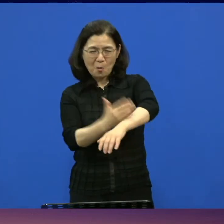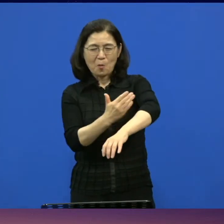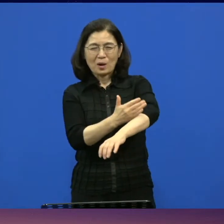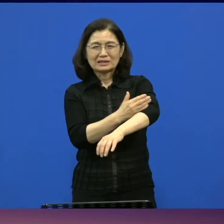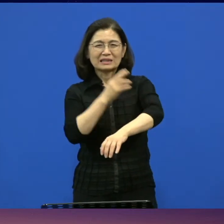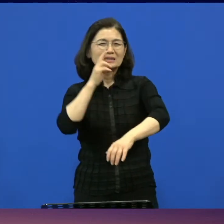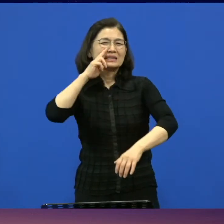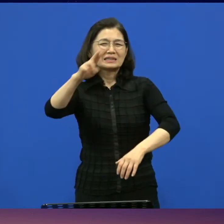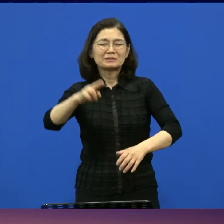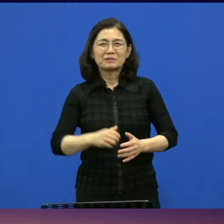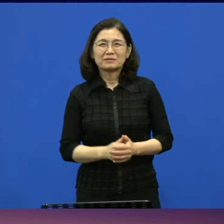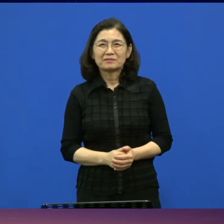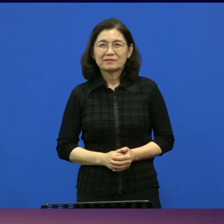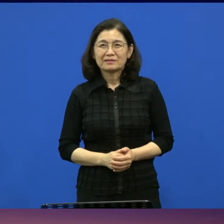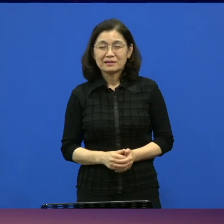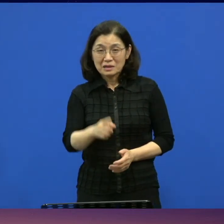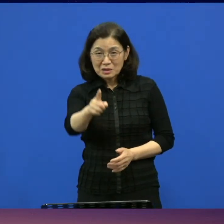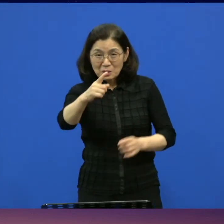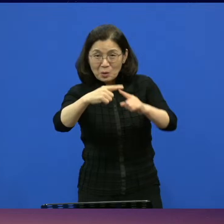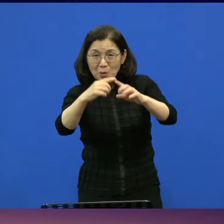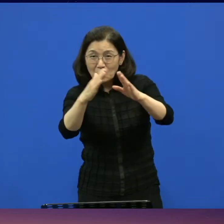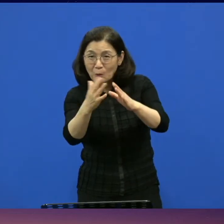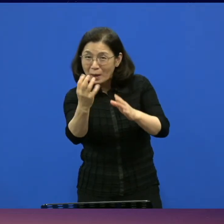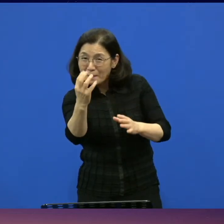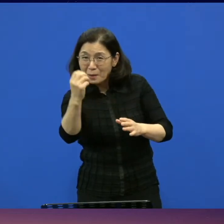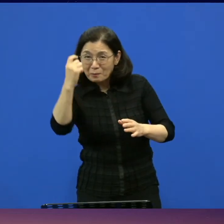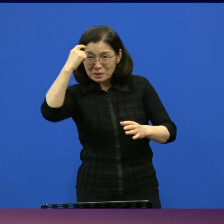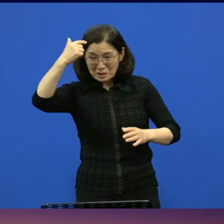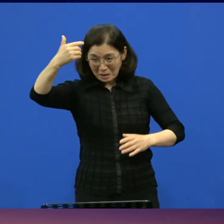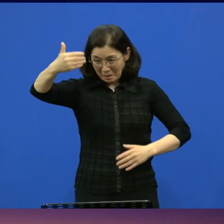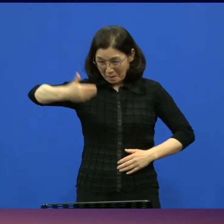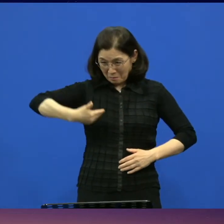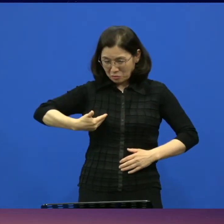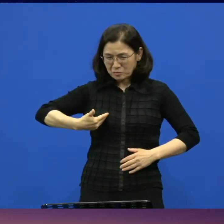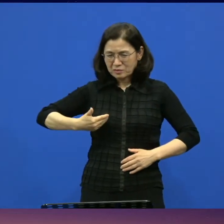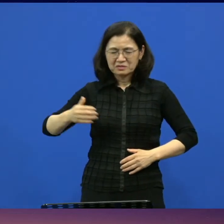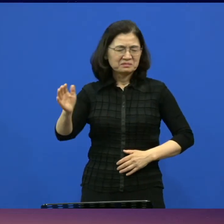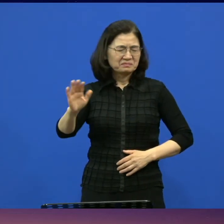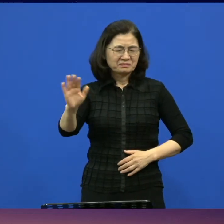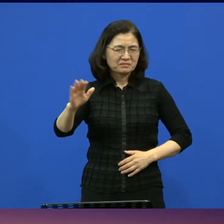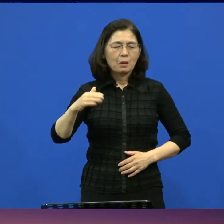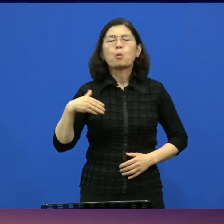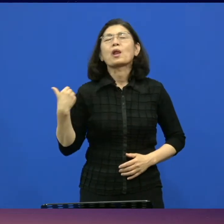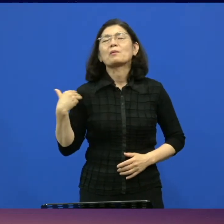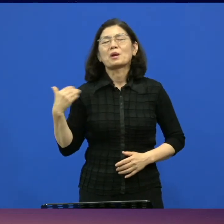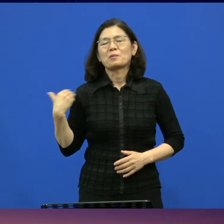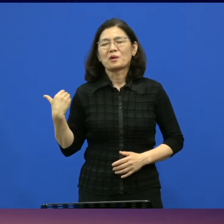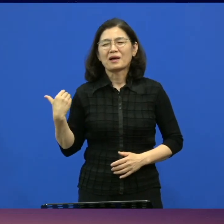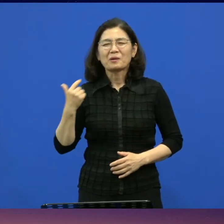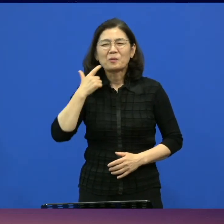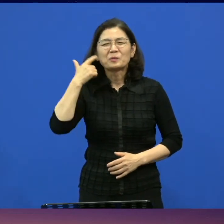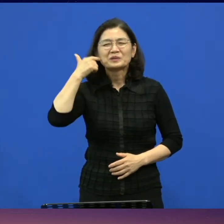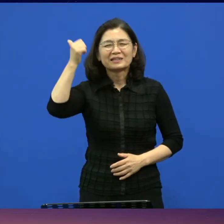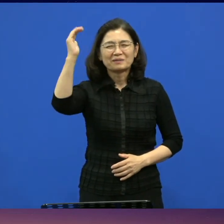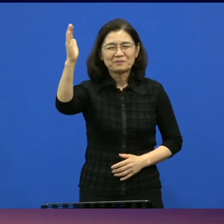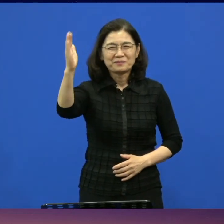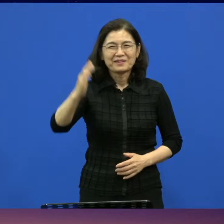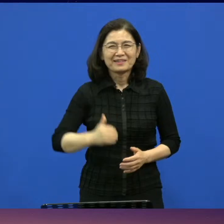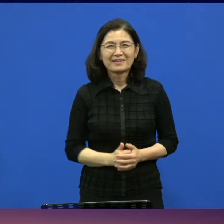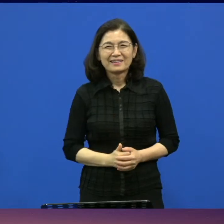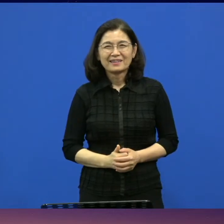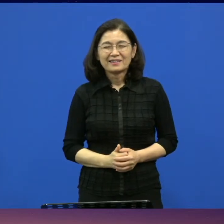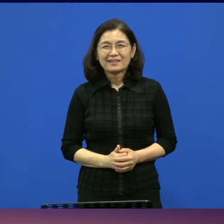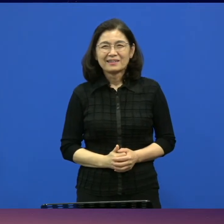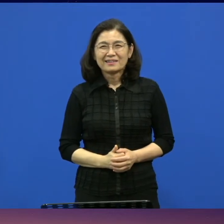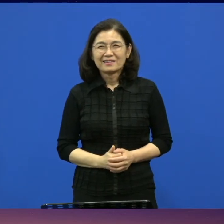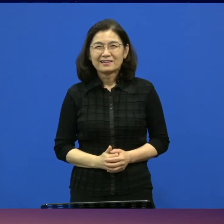우리 교인 몇 명이가 자꾸 묻는데 저는 그런 질문 별로 안 좋아하거든요. 모르겠다 그래요. 교인도